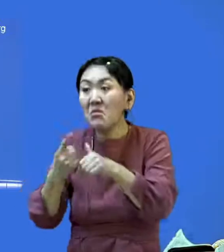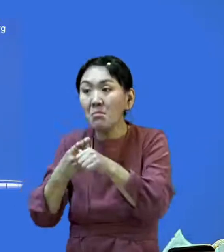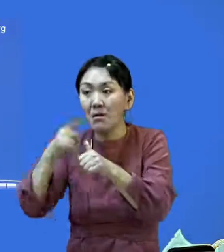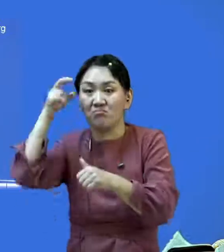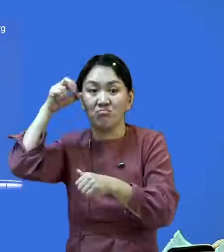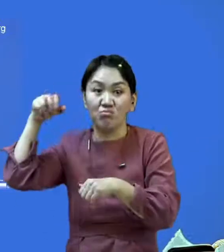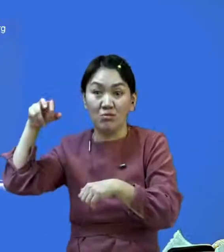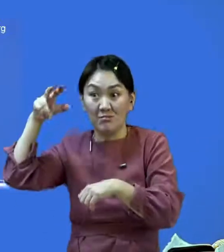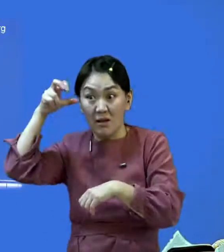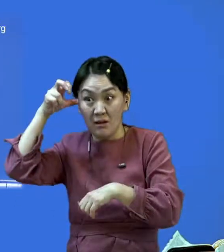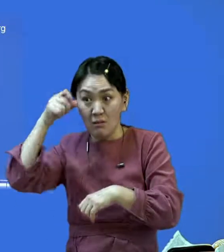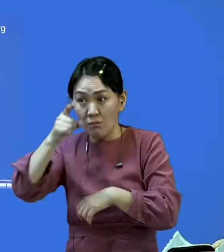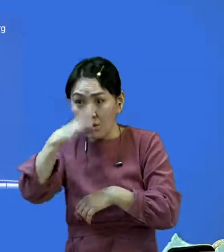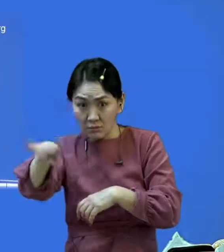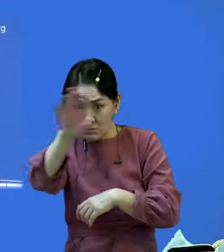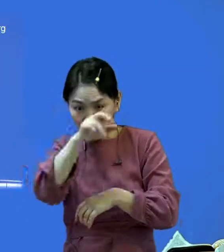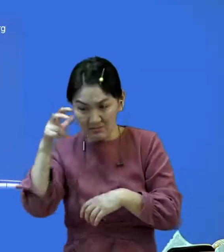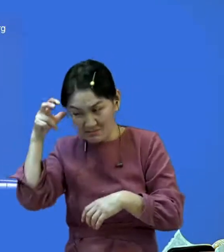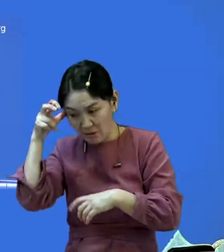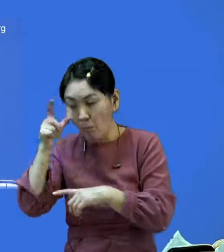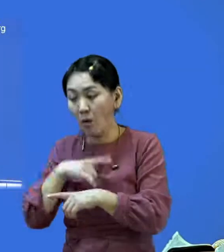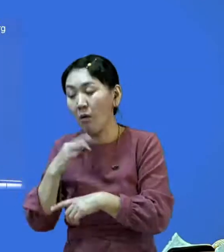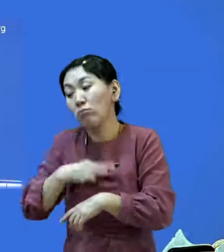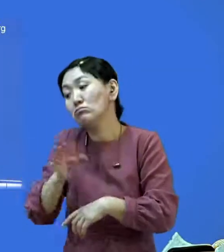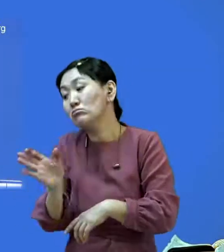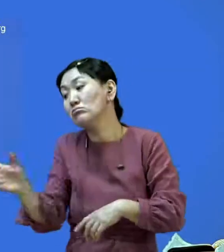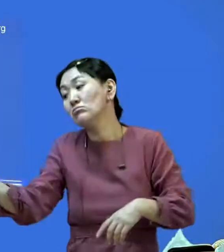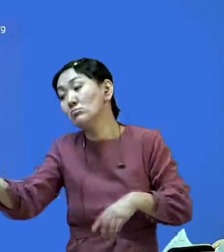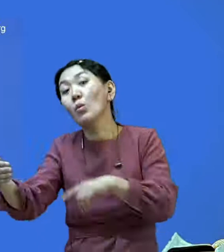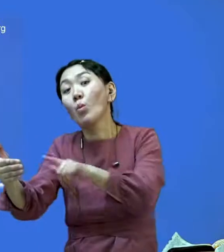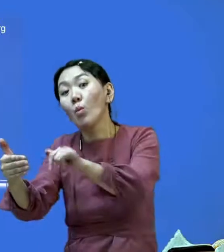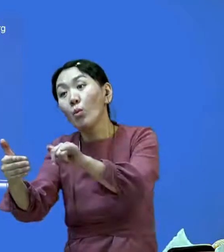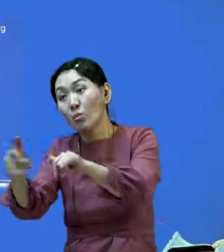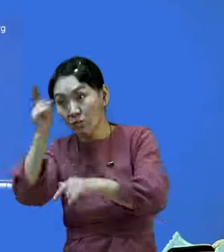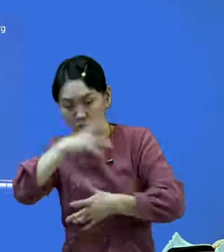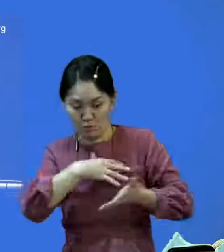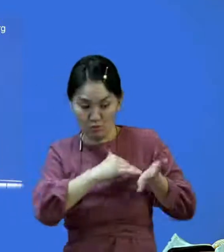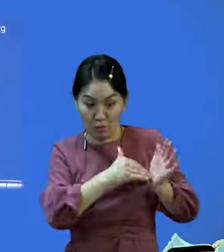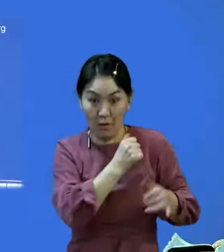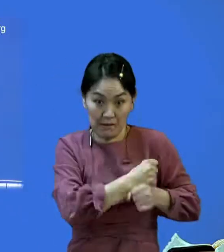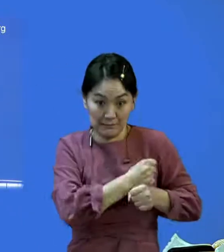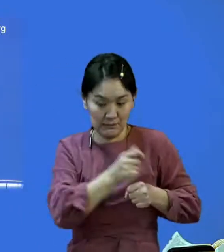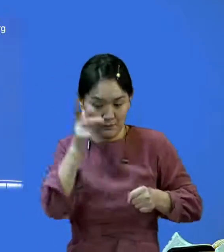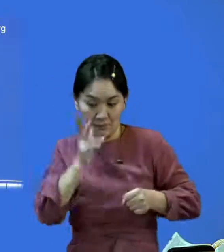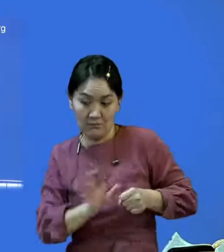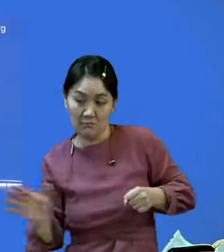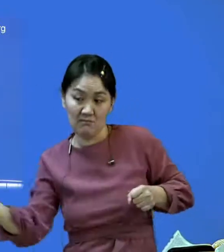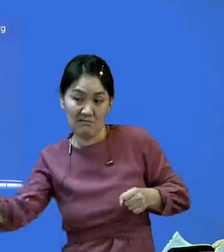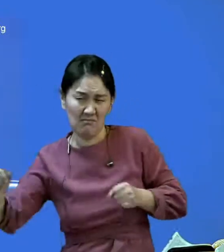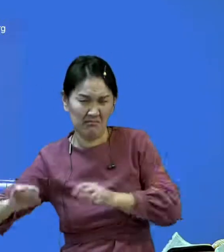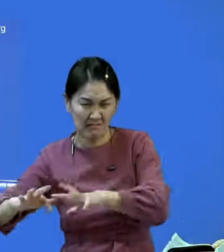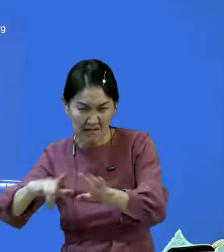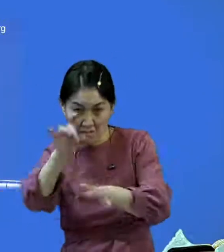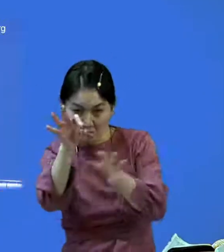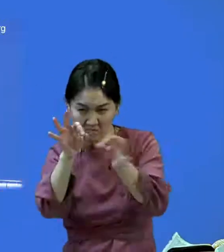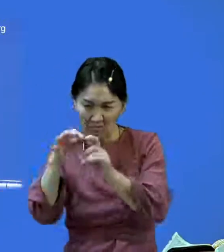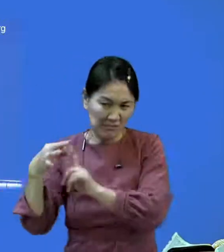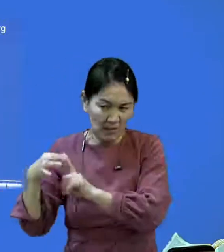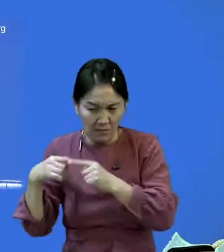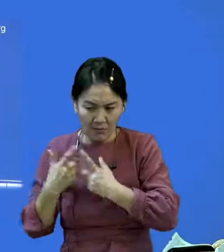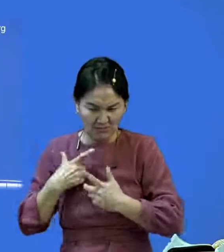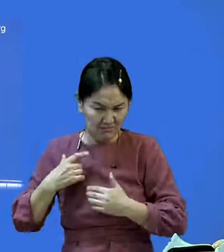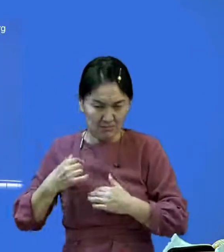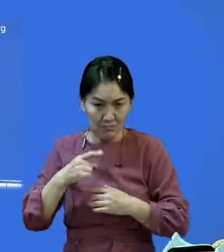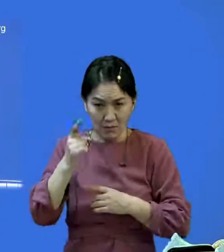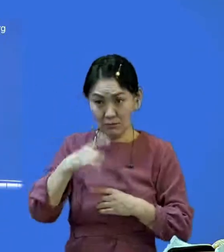түрхэн ашиглаж байгаа юм. Харин бурханы хийж байгаа энэ ажил дуусах юм бол түрхэн хугацааны дараа энэ бузар сүнс болон түүний